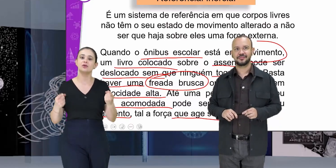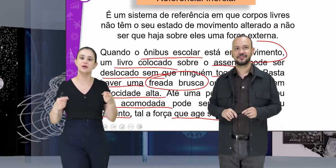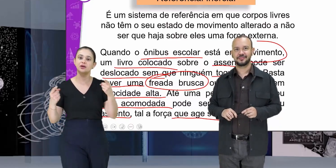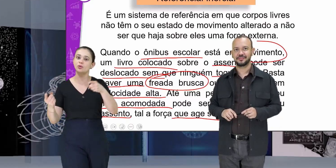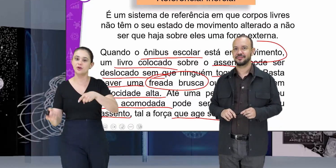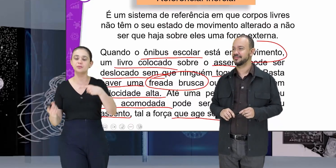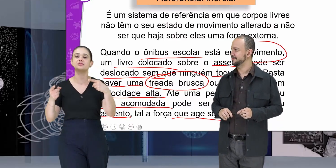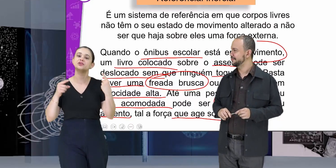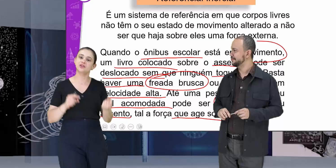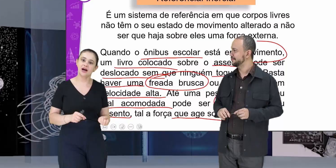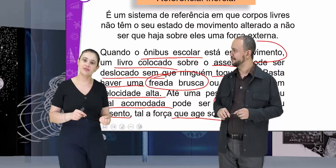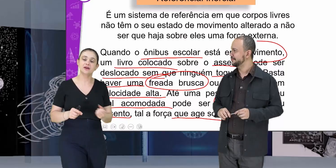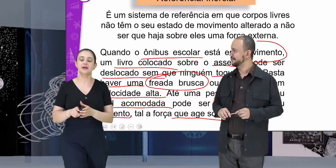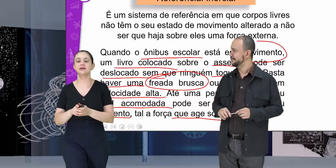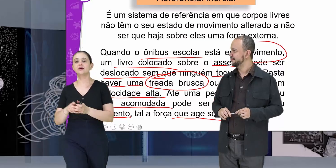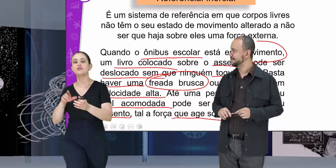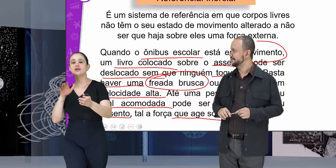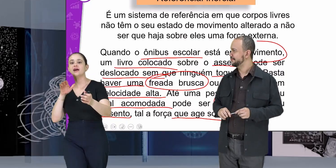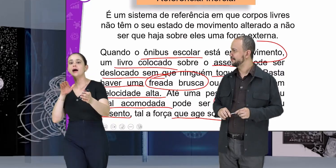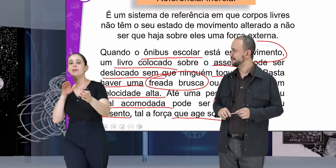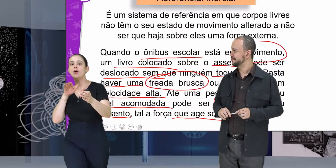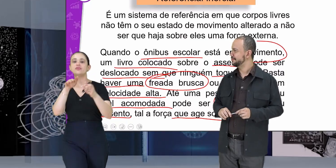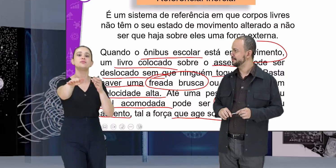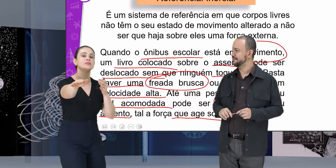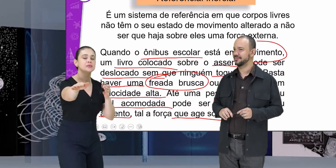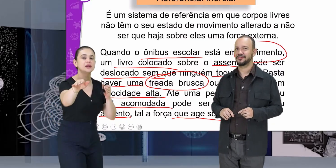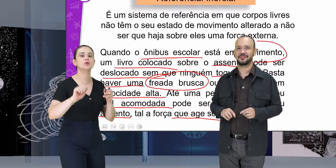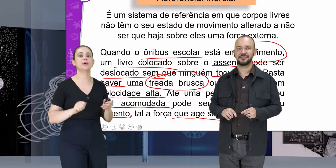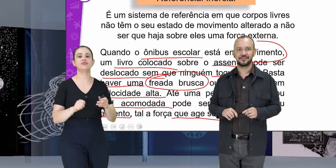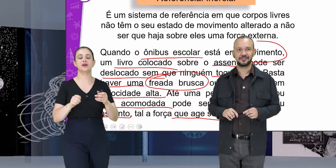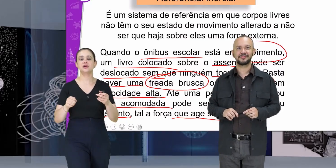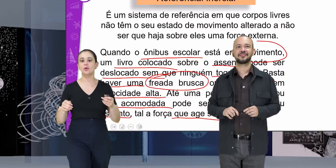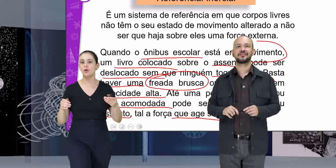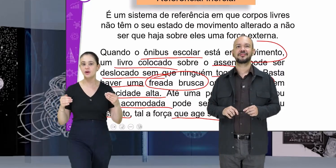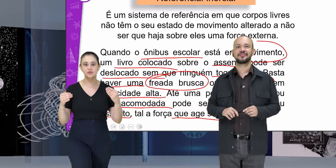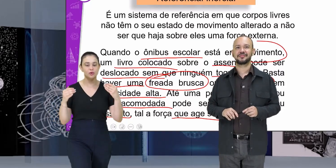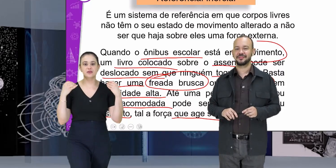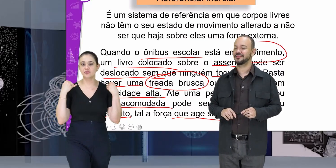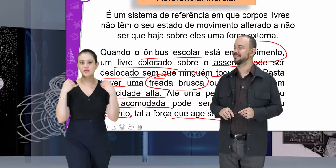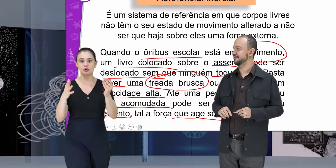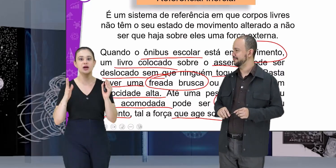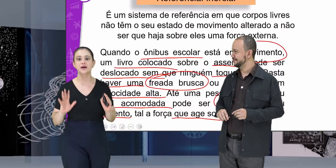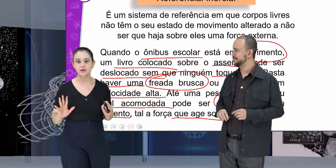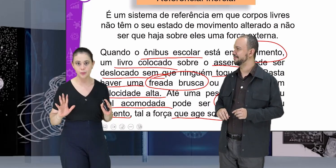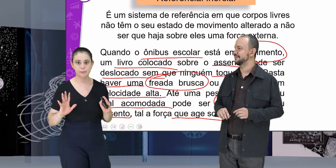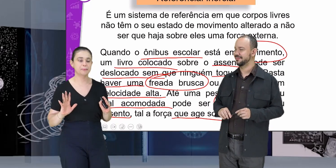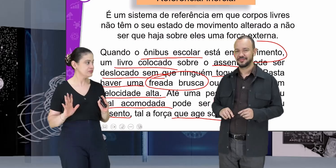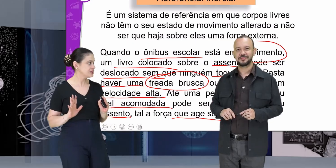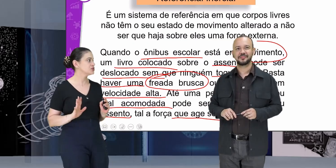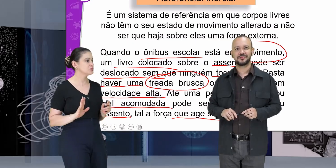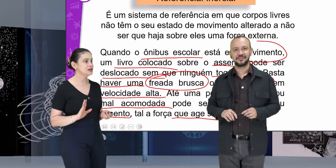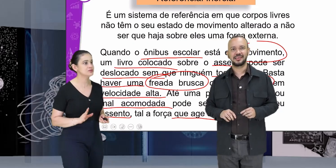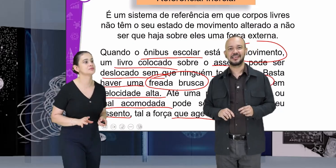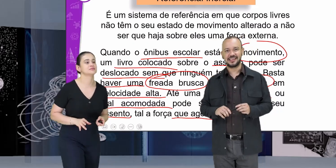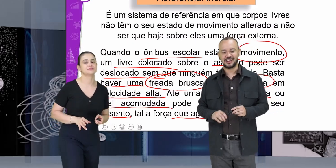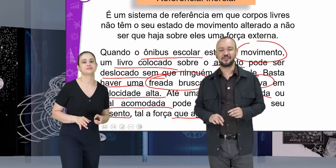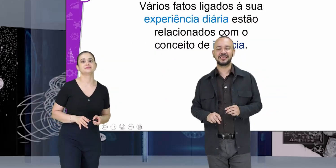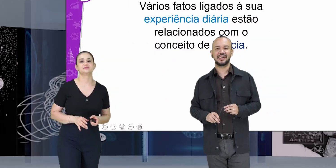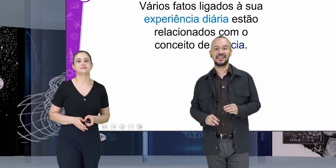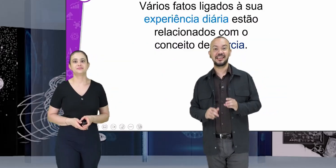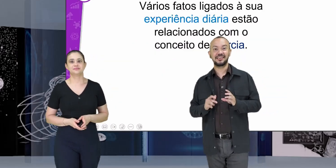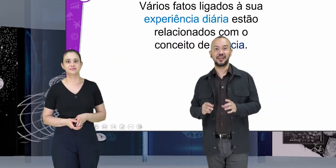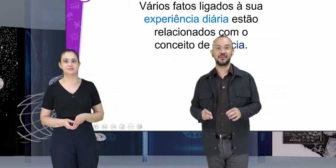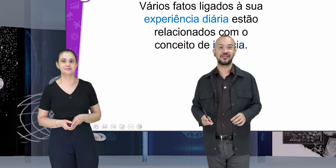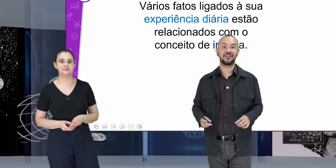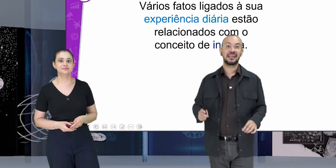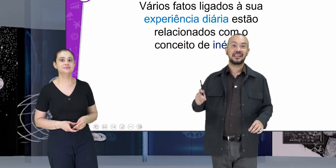que o ônibus estava. Então, você acaba indo para frente ou as coisas vão escorregando para frente, não é isso? Exatamente.